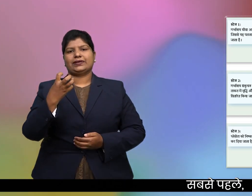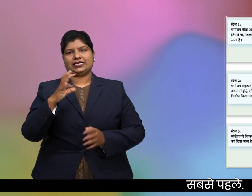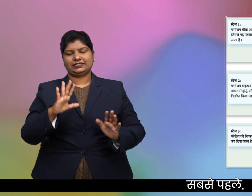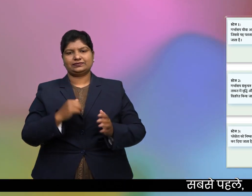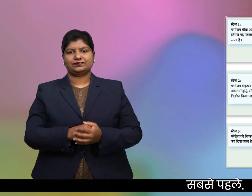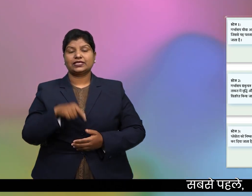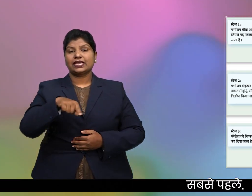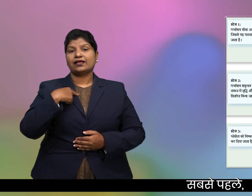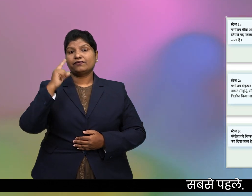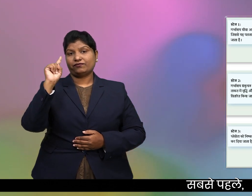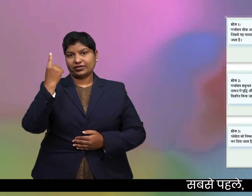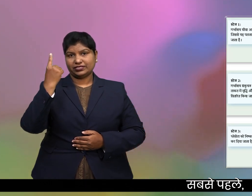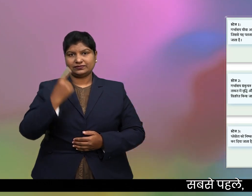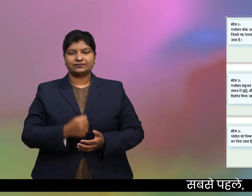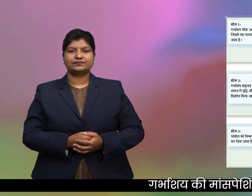सबसे पहले